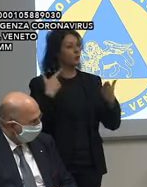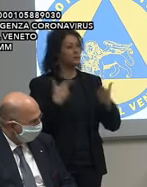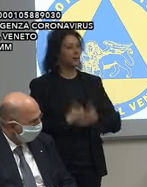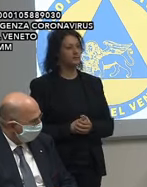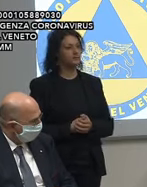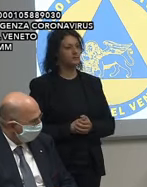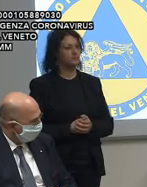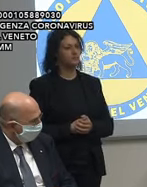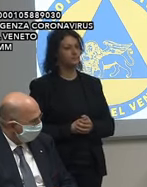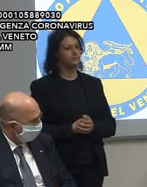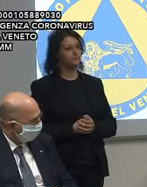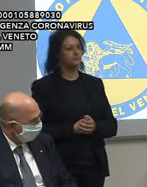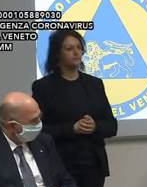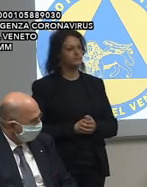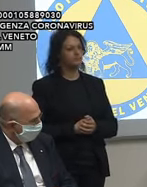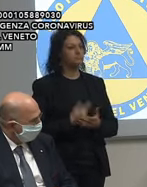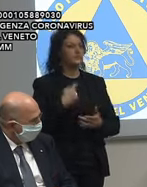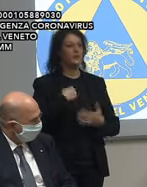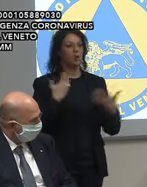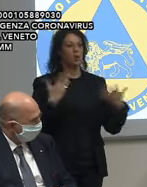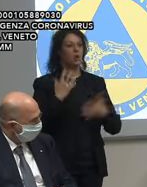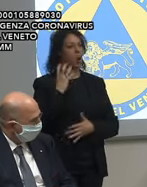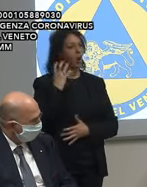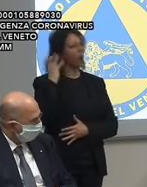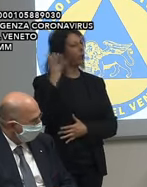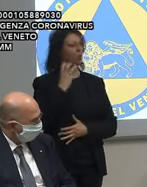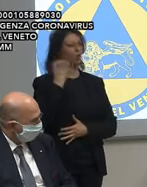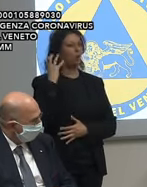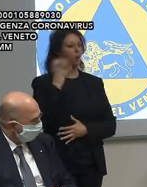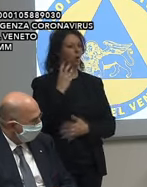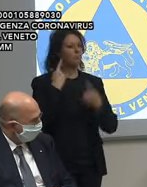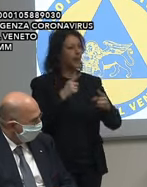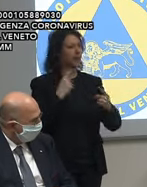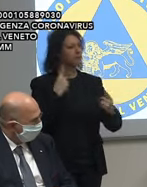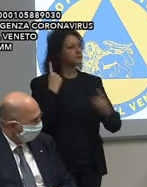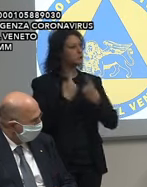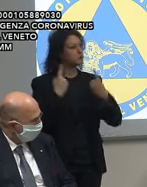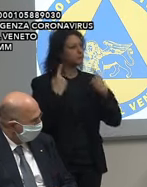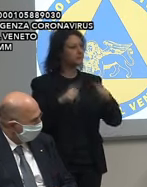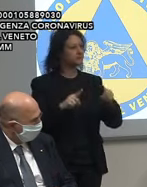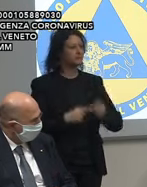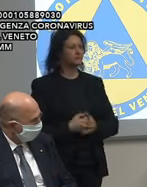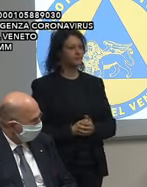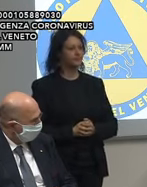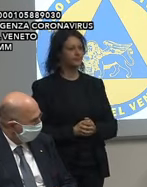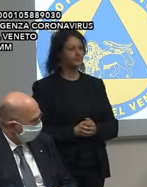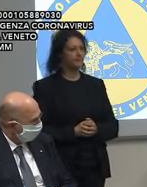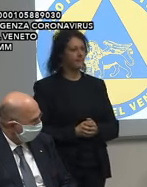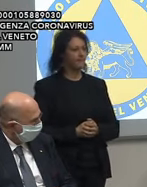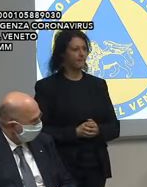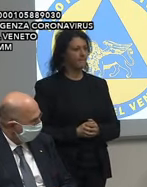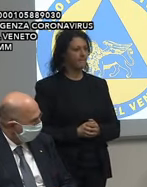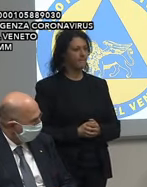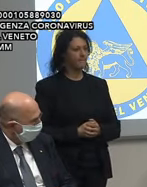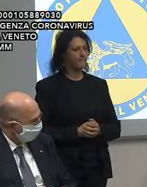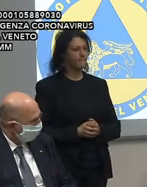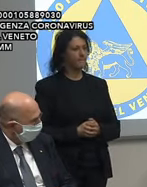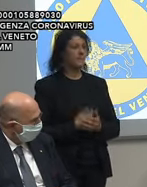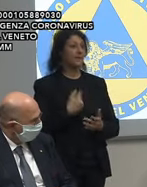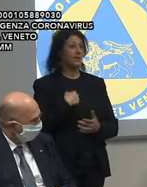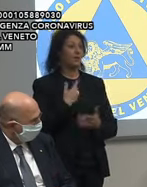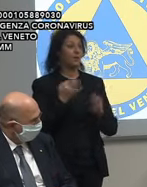E devo dire che io sono orgoglioso di questa situazione, perché dimostra Io sono orgoglioso perché sono